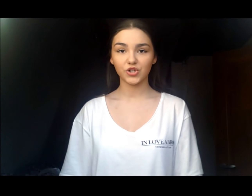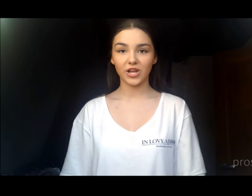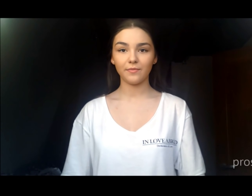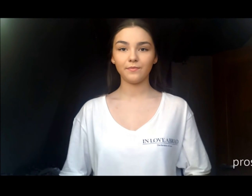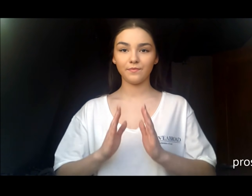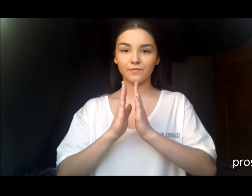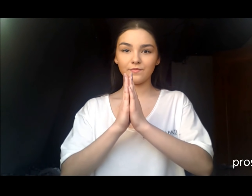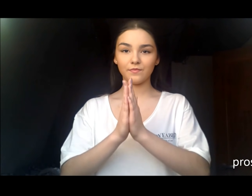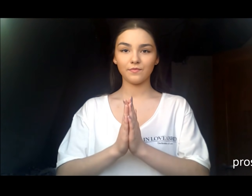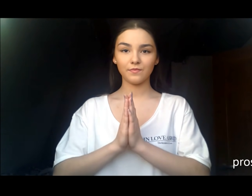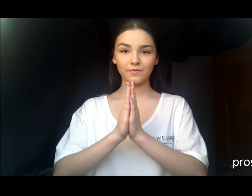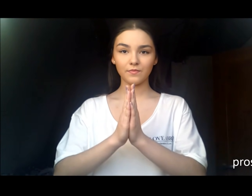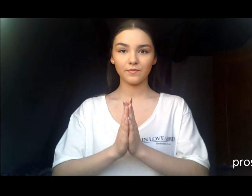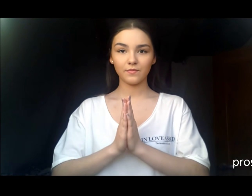Proszę.